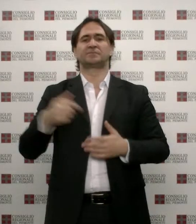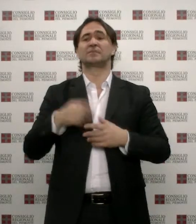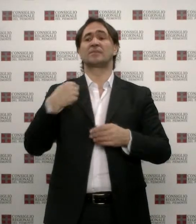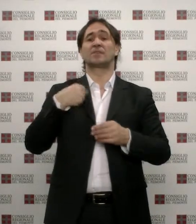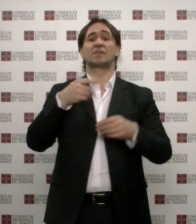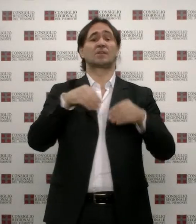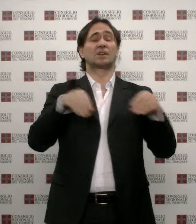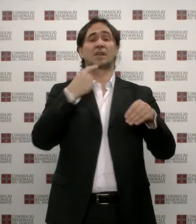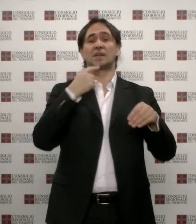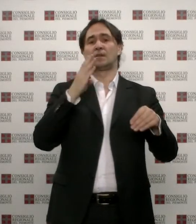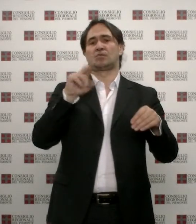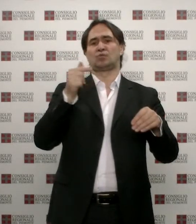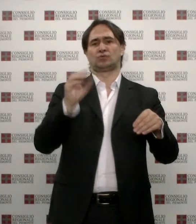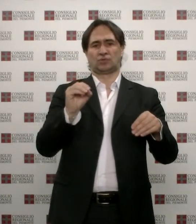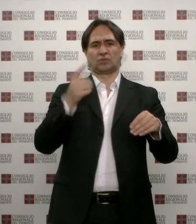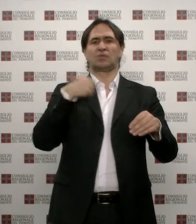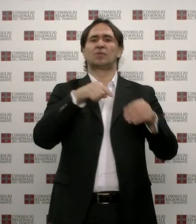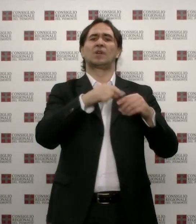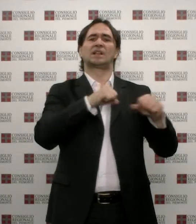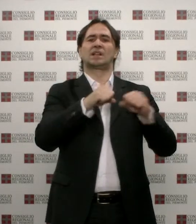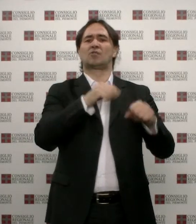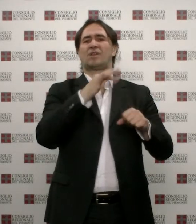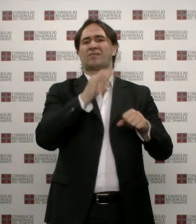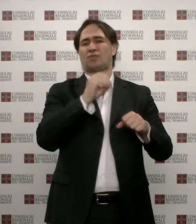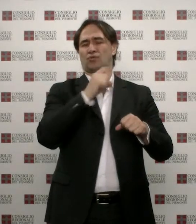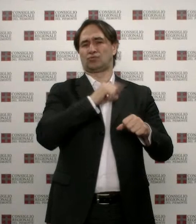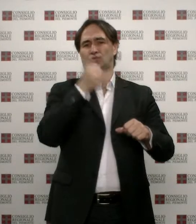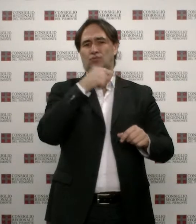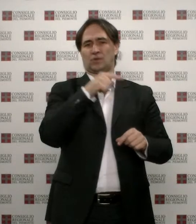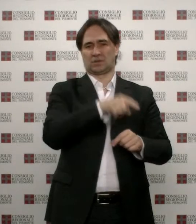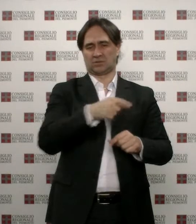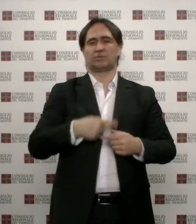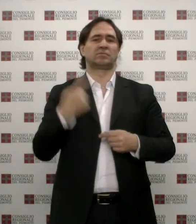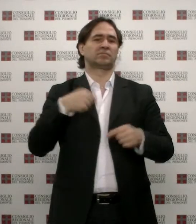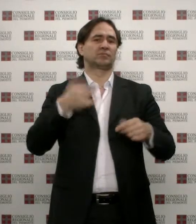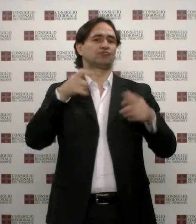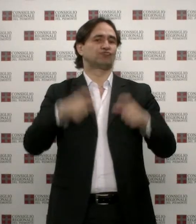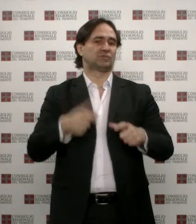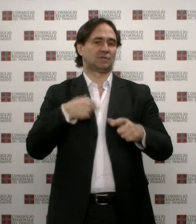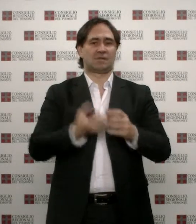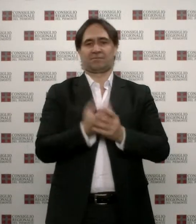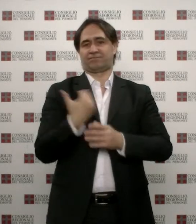Busto, direttore del Museo Fico di Torino, tra gli ultimi spazi artistici nati in città.